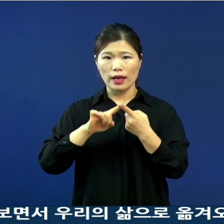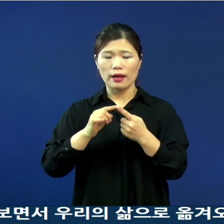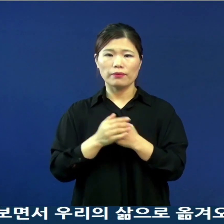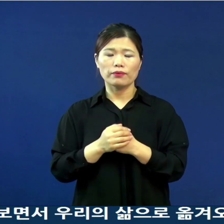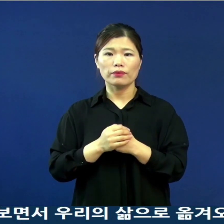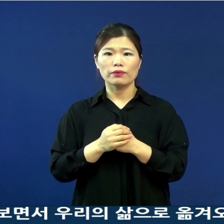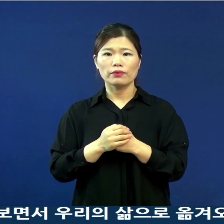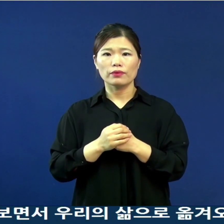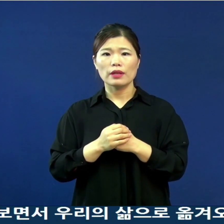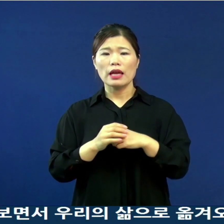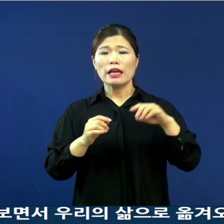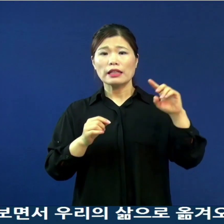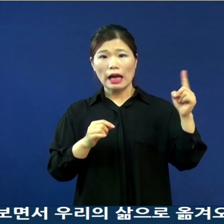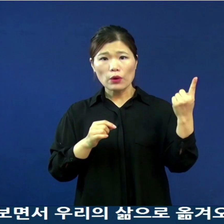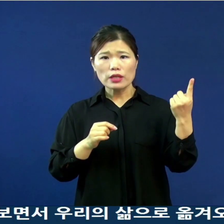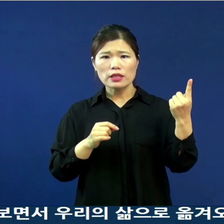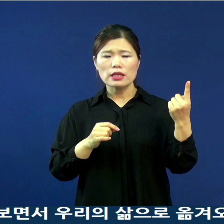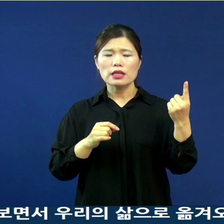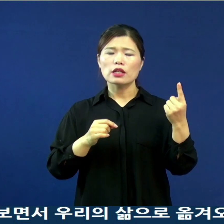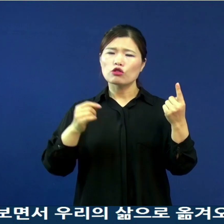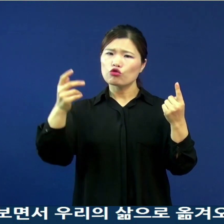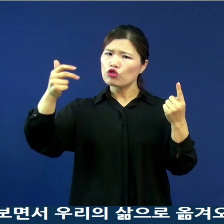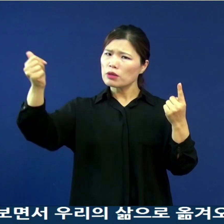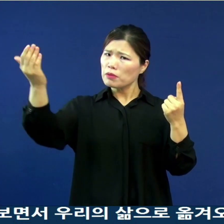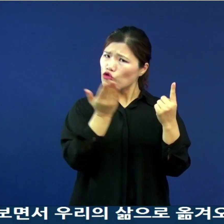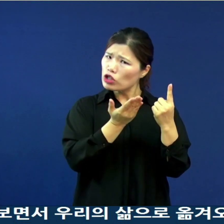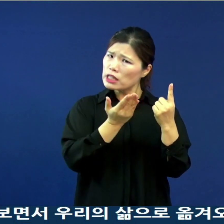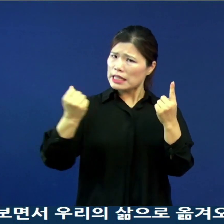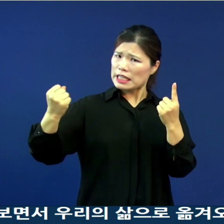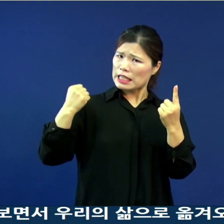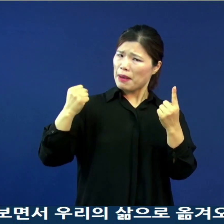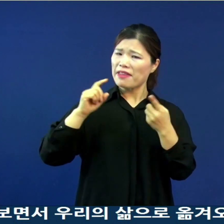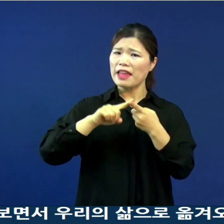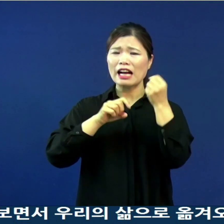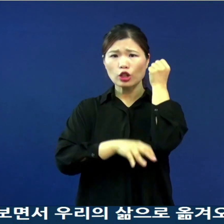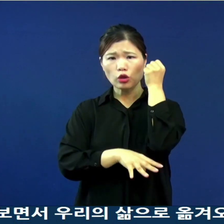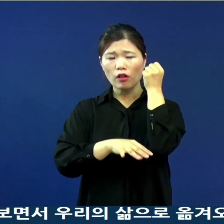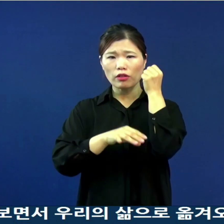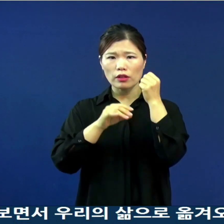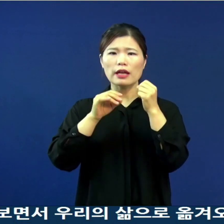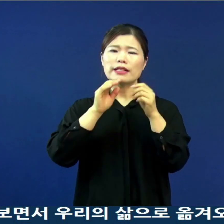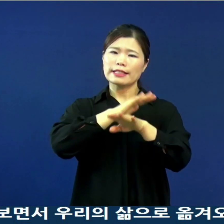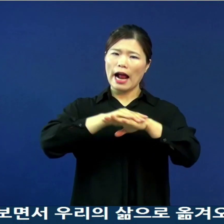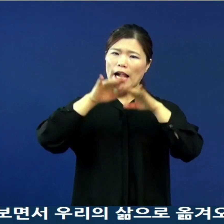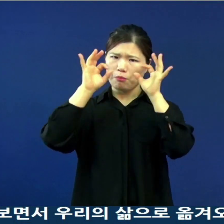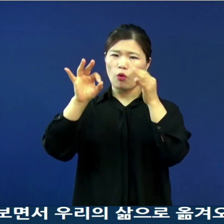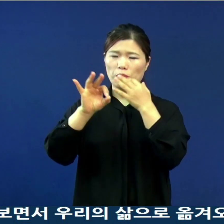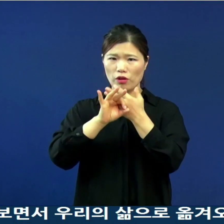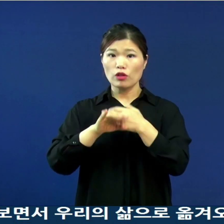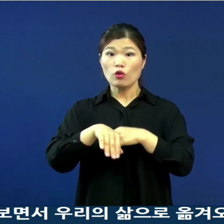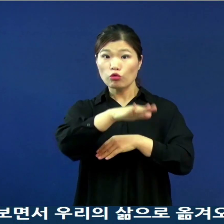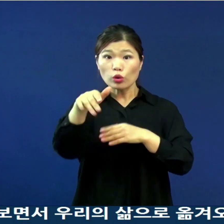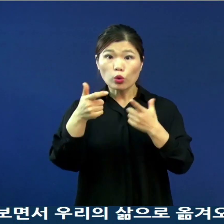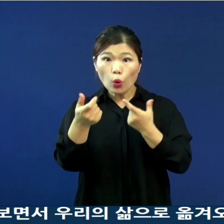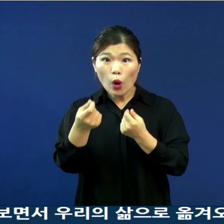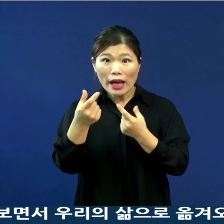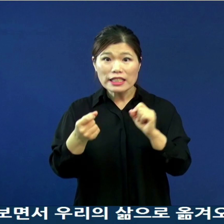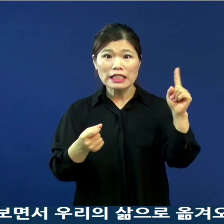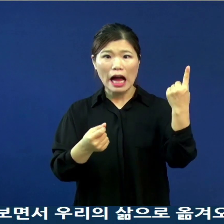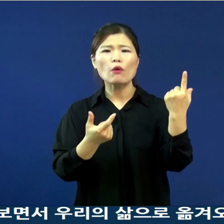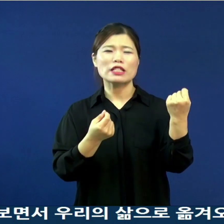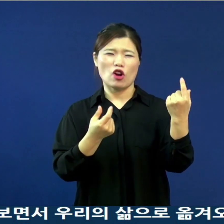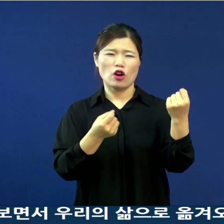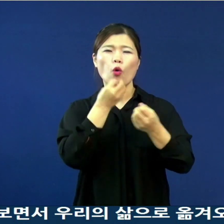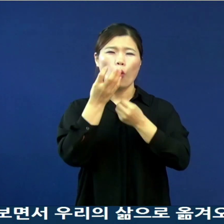그에게 주신 힘의 이유를 잘 살펴보면 우리 또한 다윗과 같은 경험과 고백을 할 수 있게